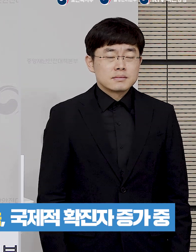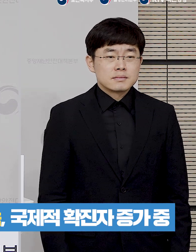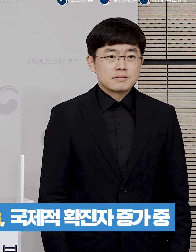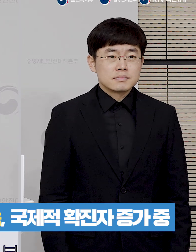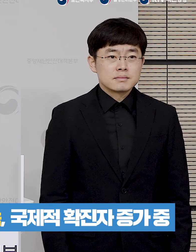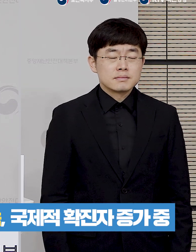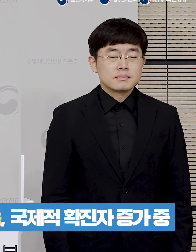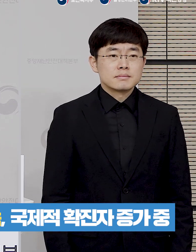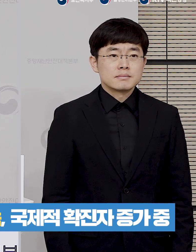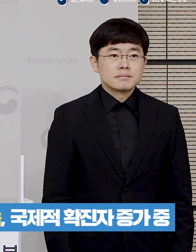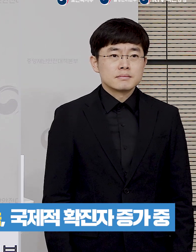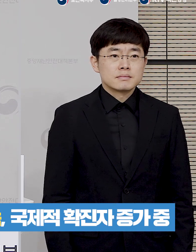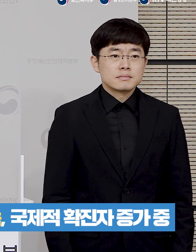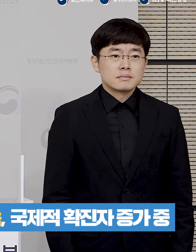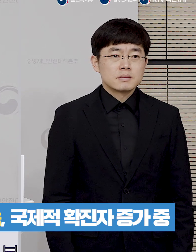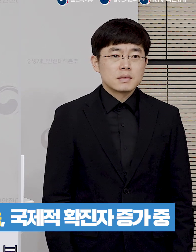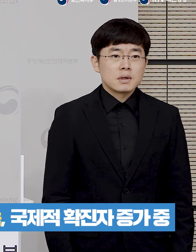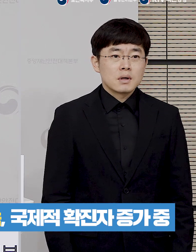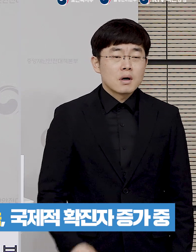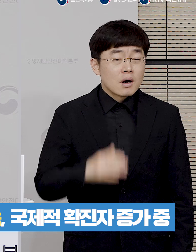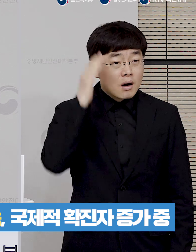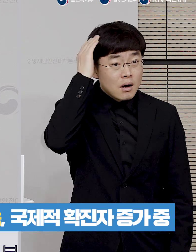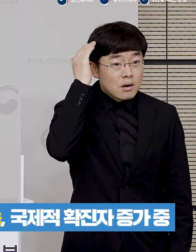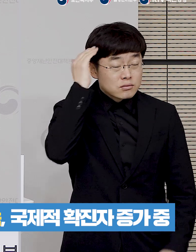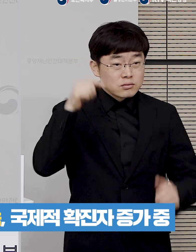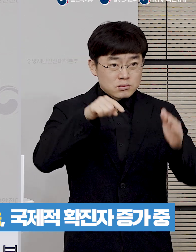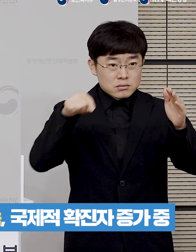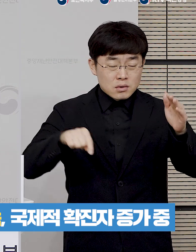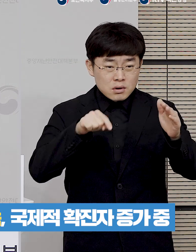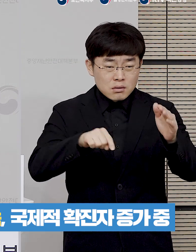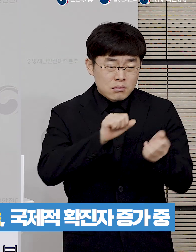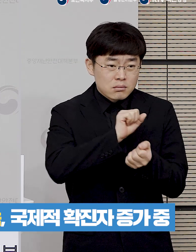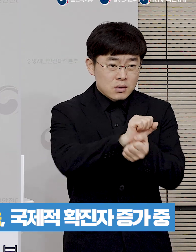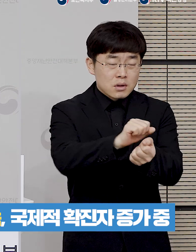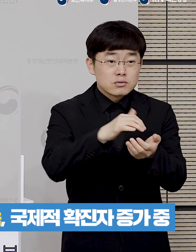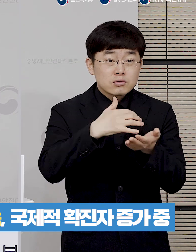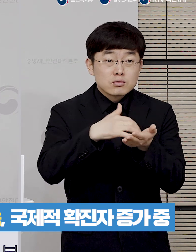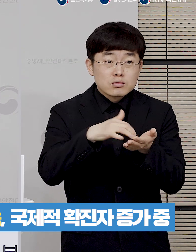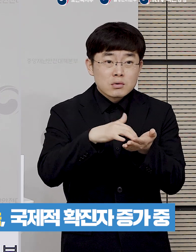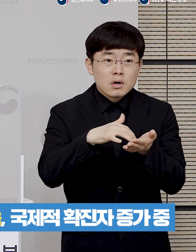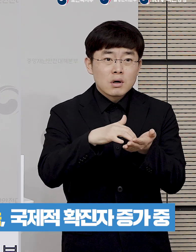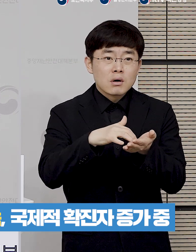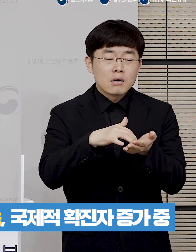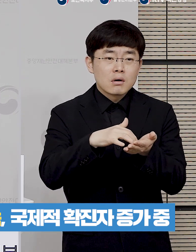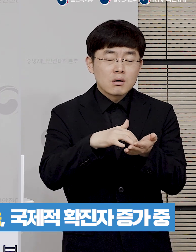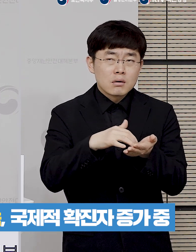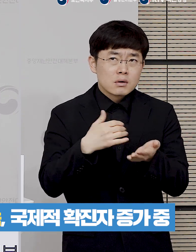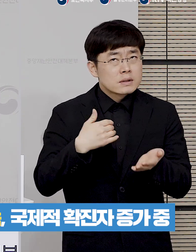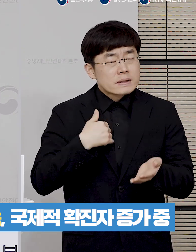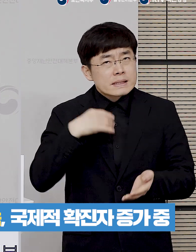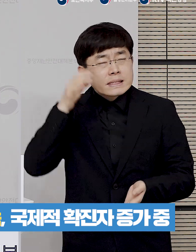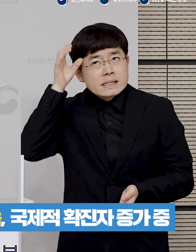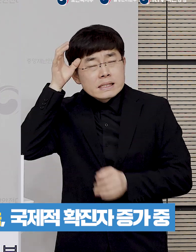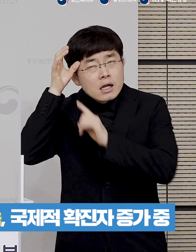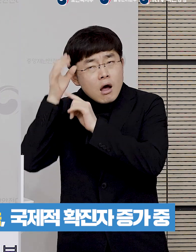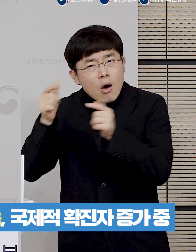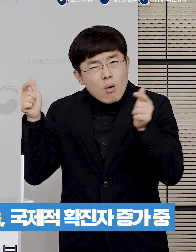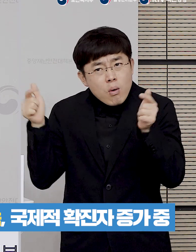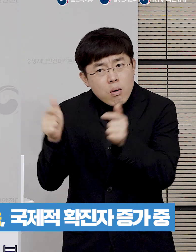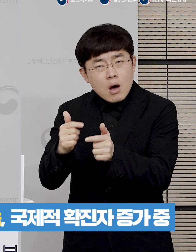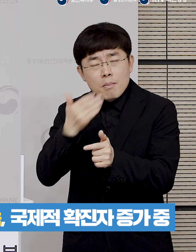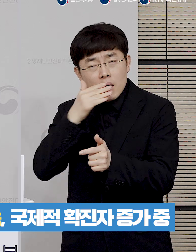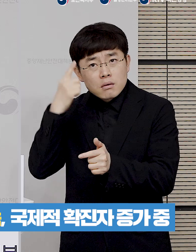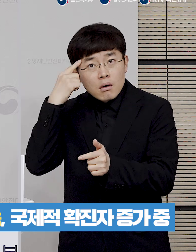감염이 지속적으로 나타나고 있습니다 이로 인해서 국내 확진 자 의 수가 그 기대만큼